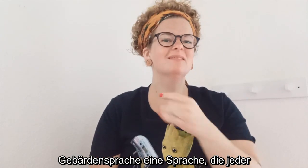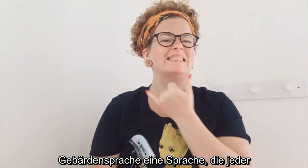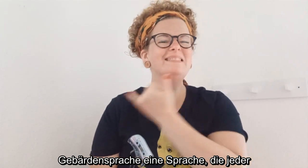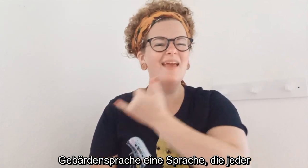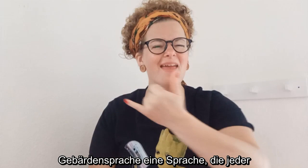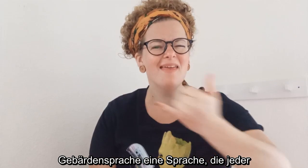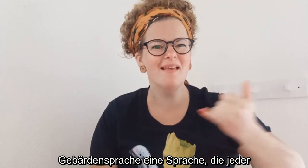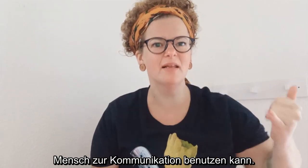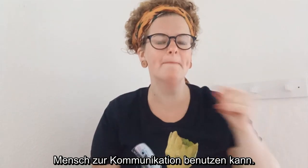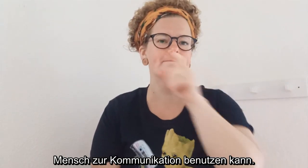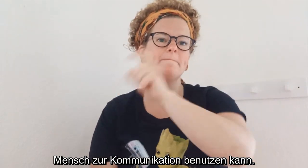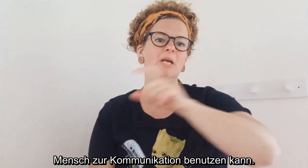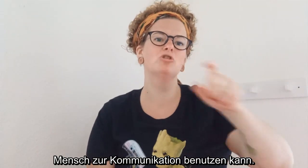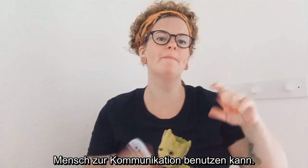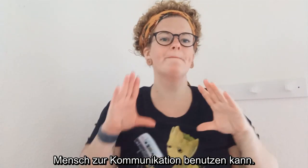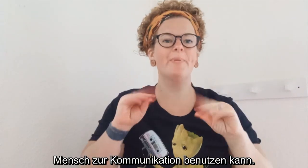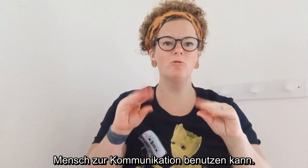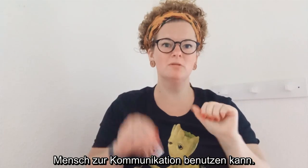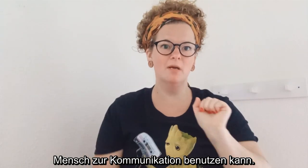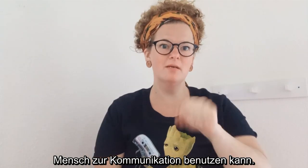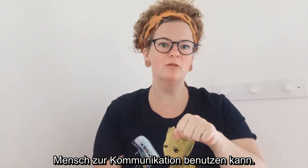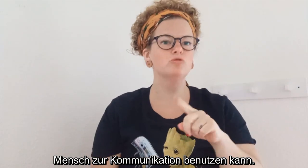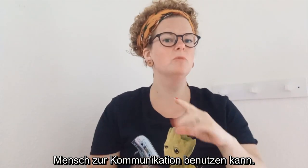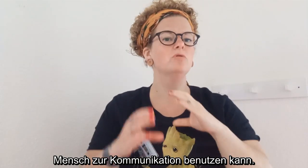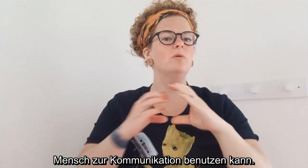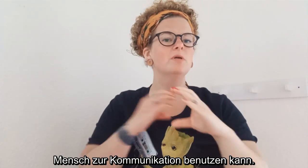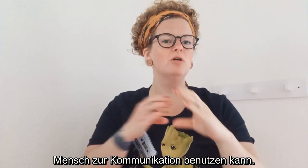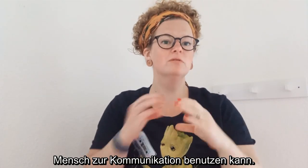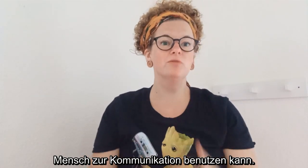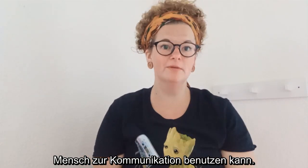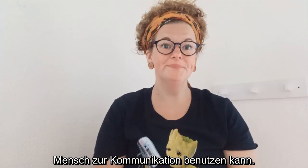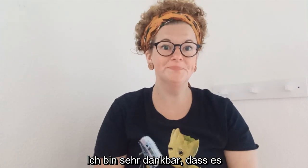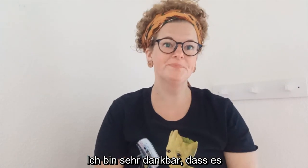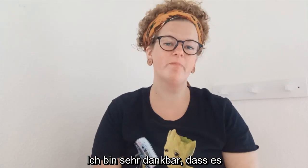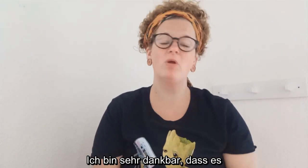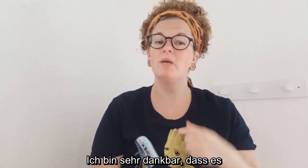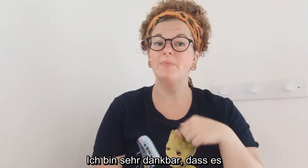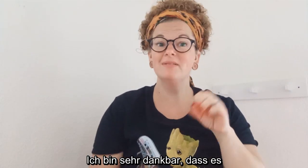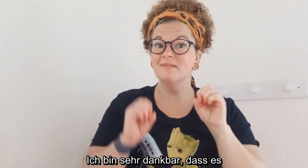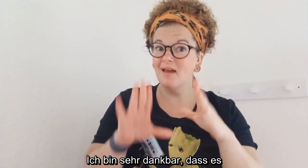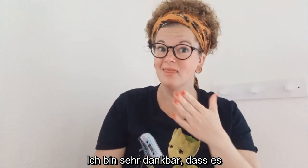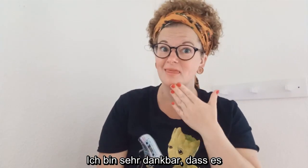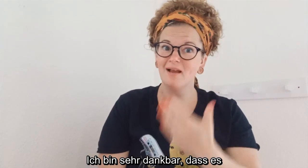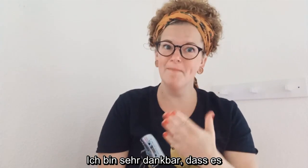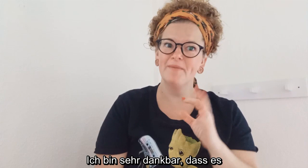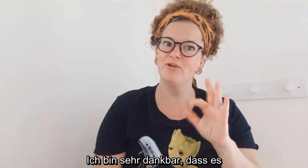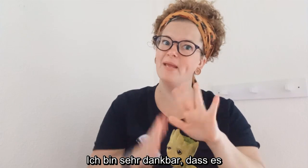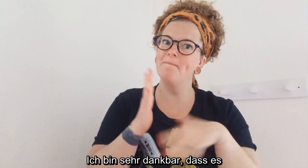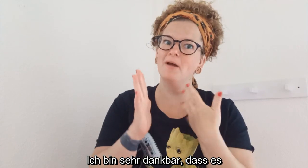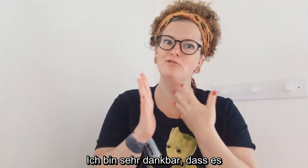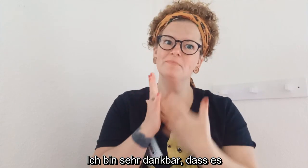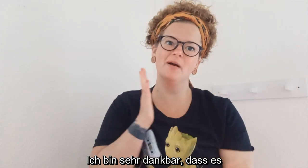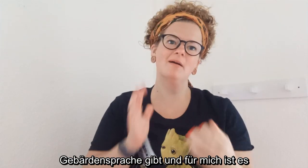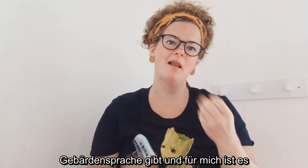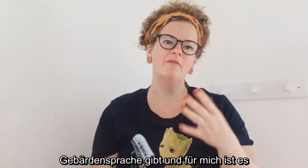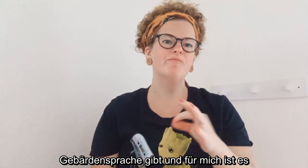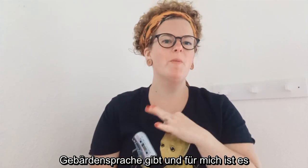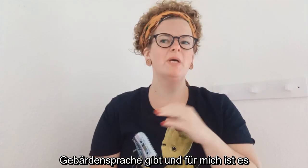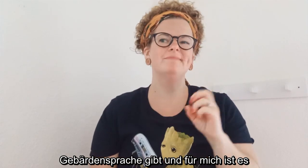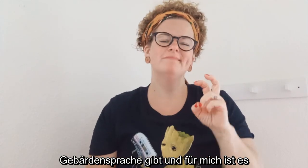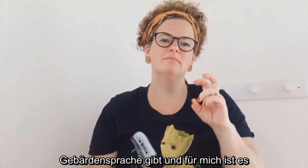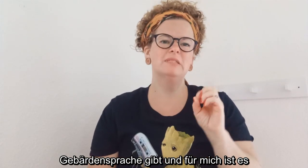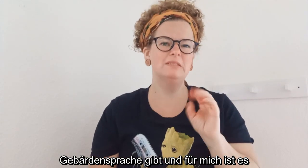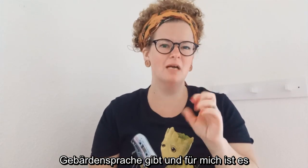Sprache die jeder Mensch zur Kommunikation benutzen kann Ich bin sehr dankbar dass es